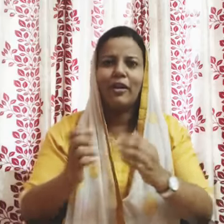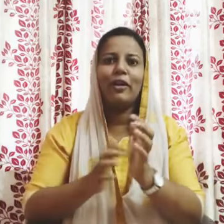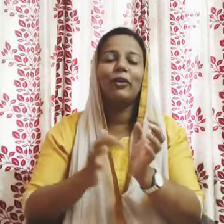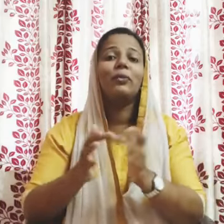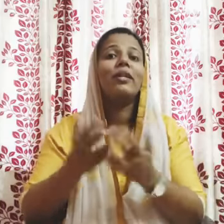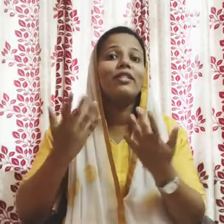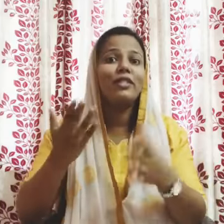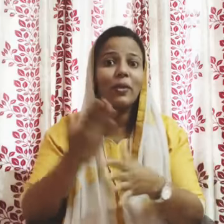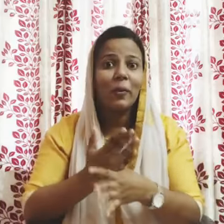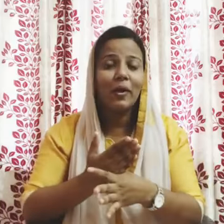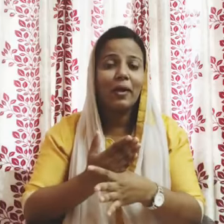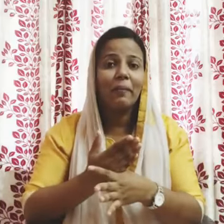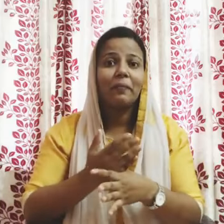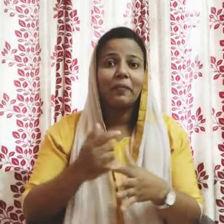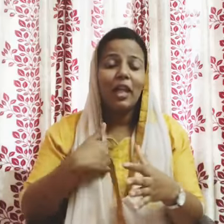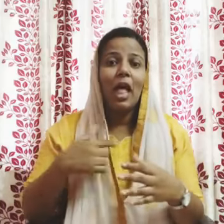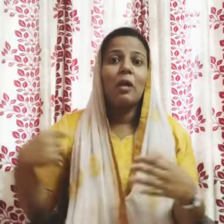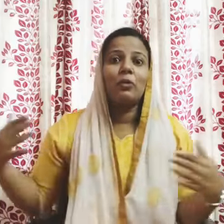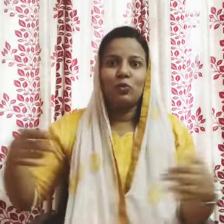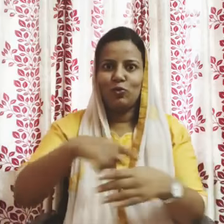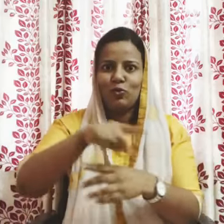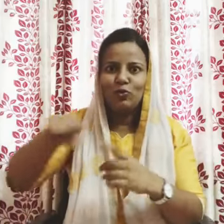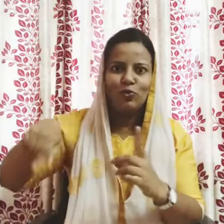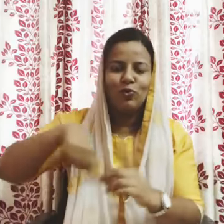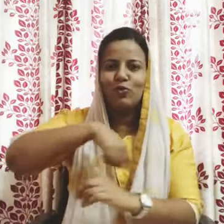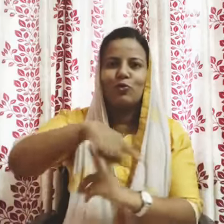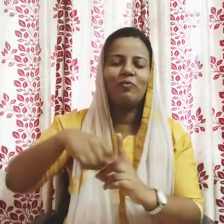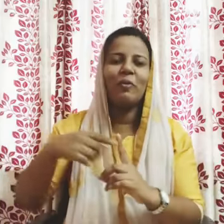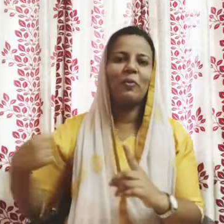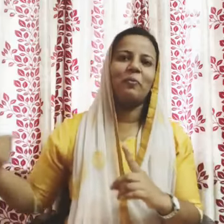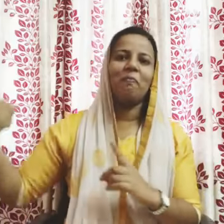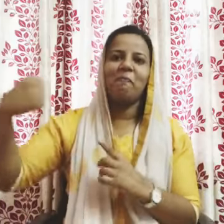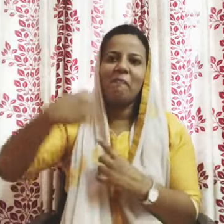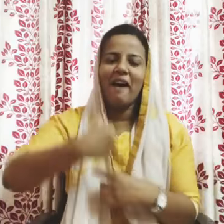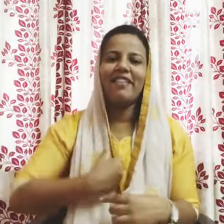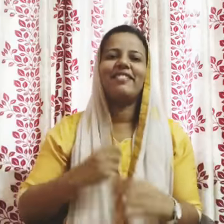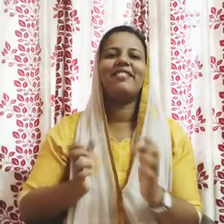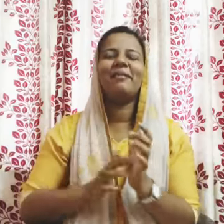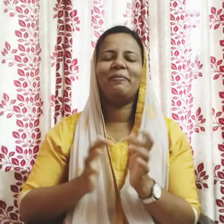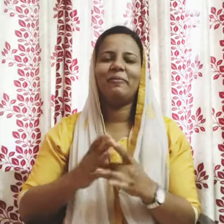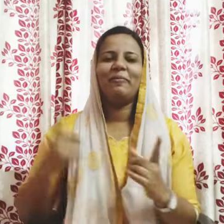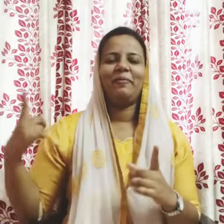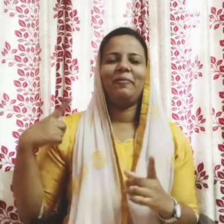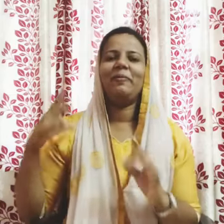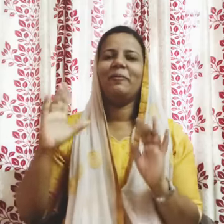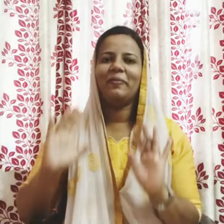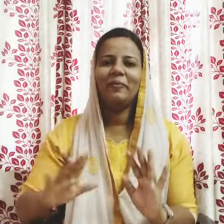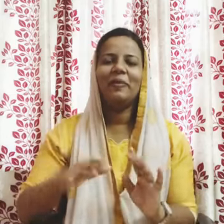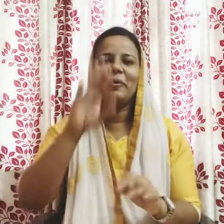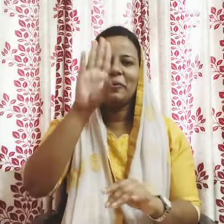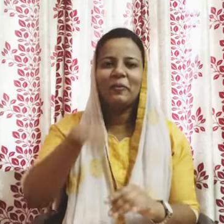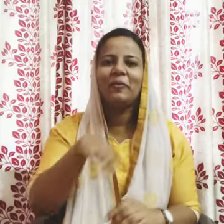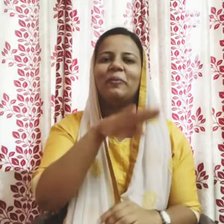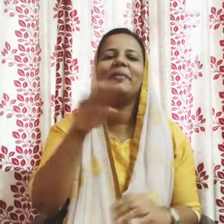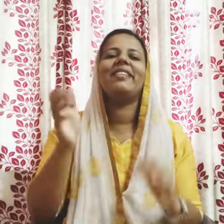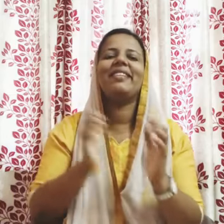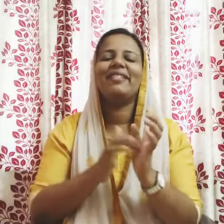അനുവദിക്കാതെ കർത്താവ് എന്ത് ചെയ്തിരിക്കുക? അവൻ തന്നെ നമുക്ക് ചുറ്റും പരിചയമായി നിൽക്കുക. ഇതെല്ലാം കാരണം എന്നാണെന്നറിയുമോ? ക്രൂശിൽ നമ്മളോട് കാണിച്ച